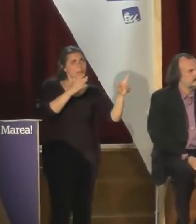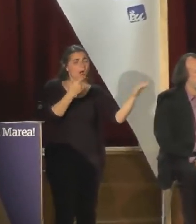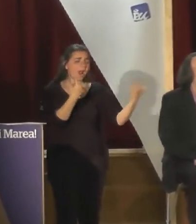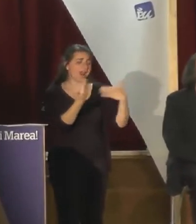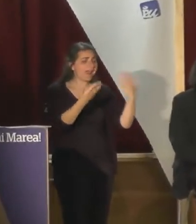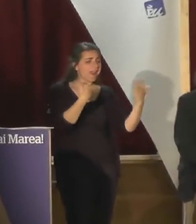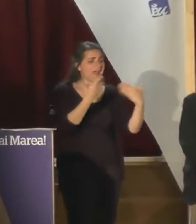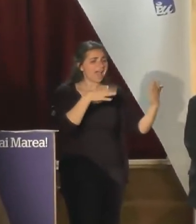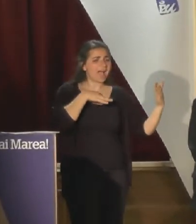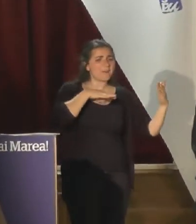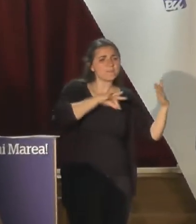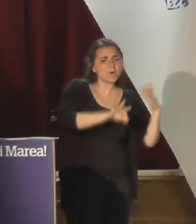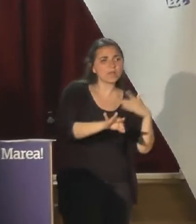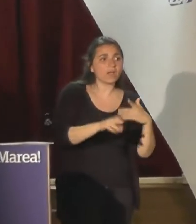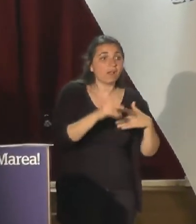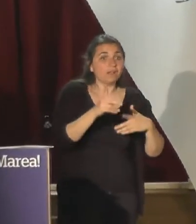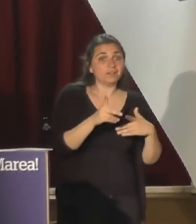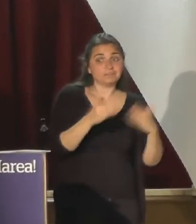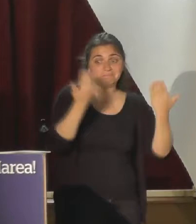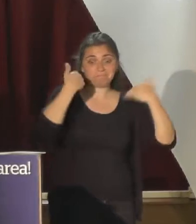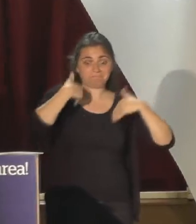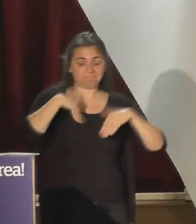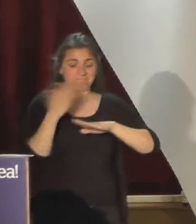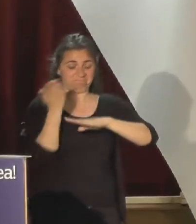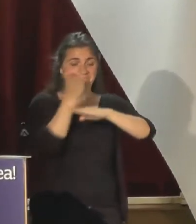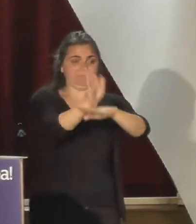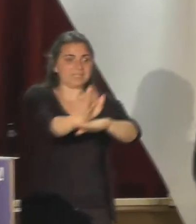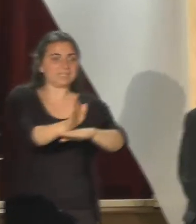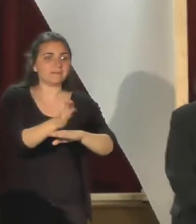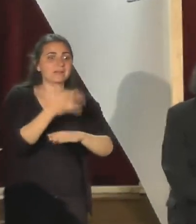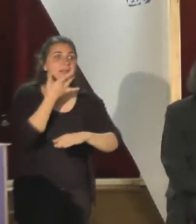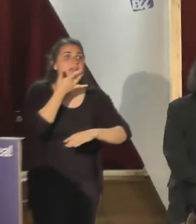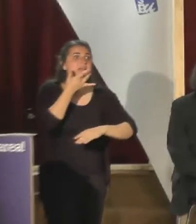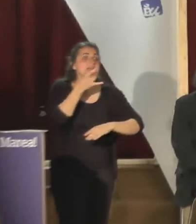caricaturistas puñan a un paisano cunha vaca ao lado vendo a televisión galega.